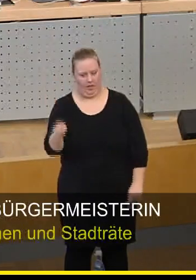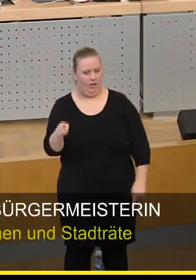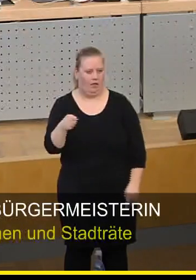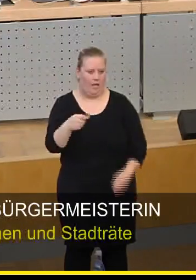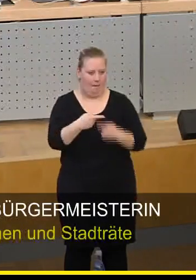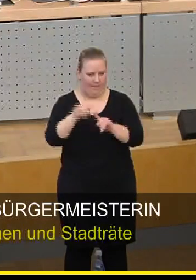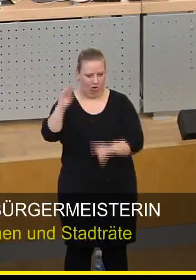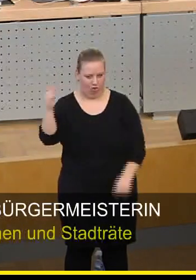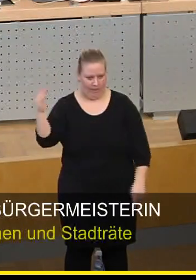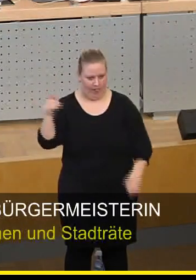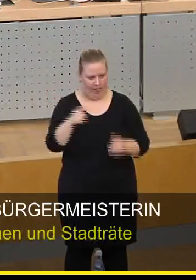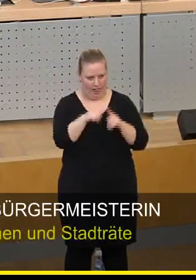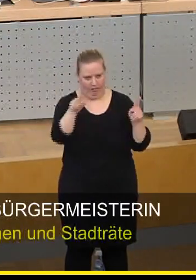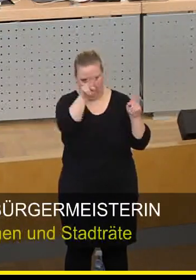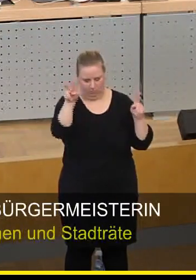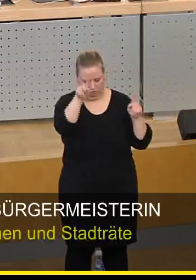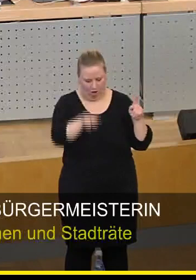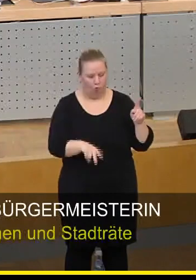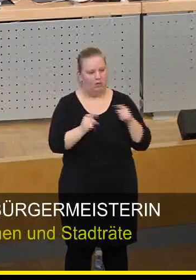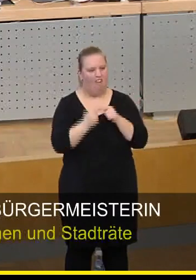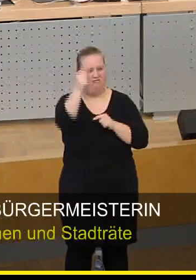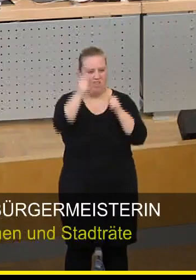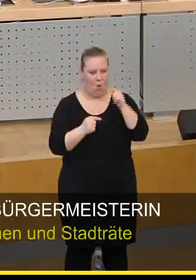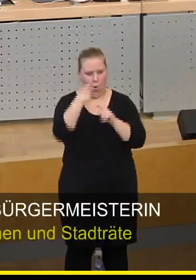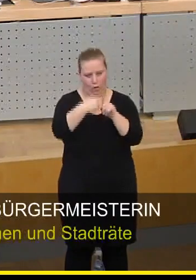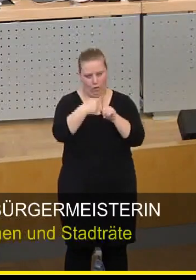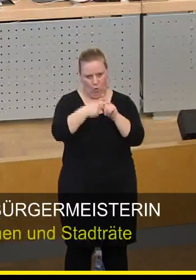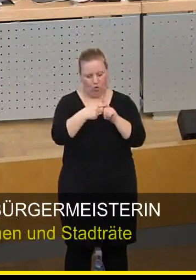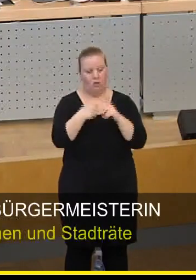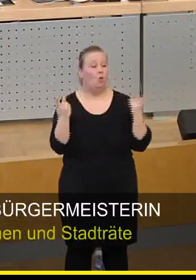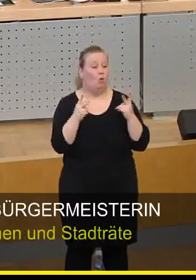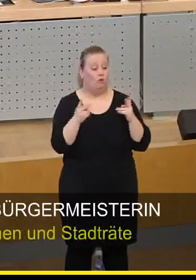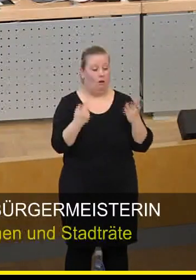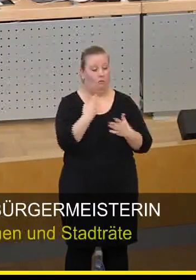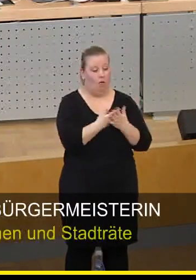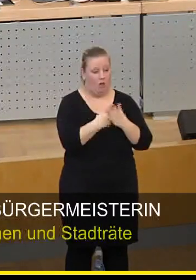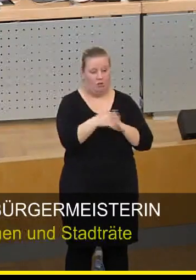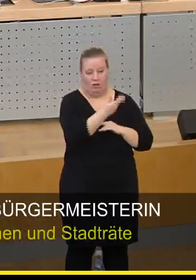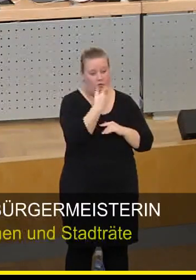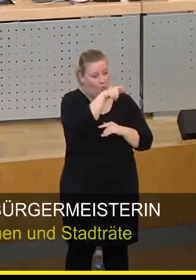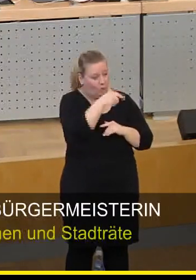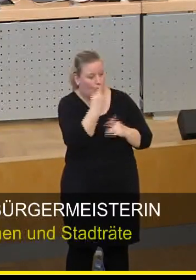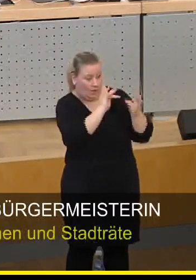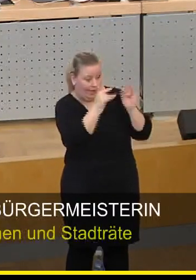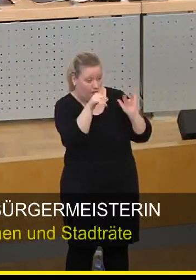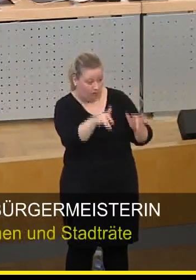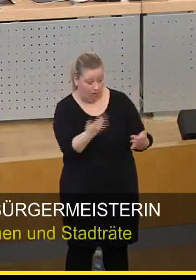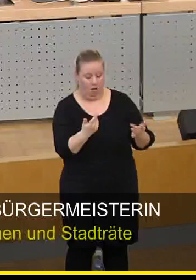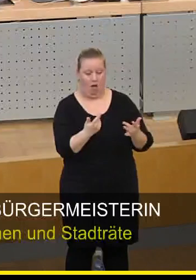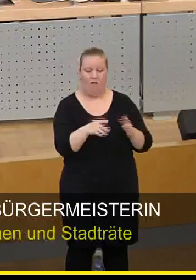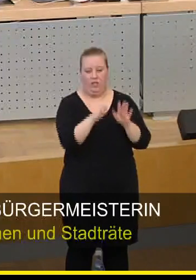www.dresden.de/mietspiegel eingesehen werden kann übers Internet oder als Broschüre für jene, die kein Internet zur Verfügung